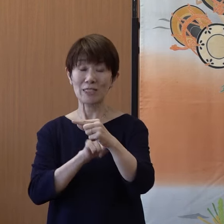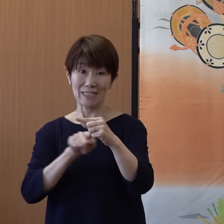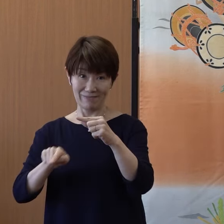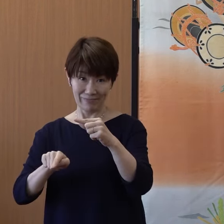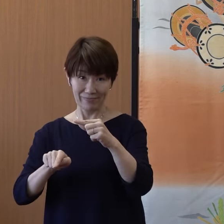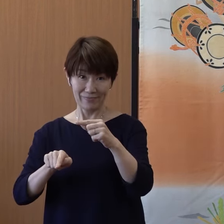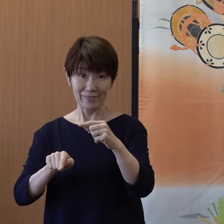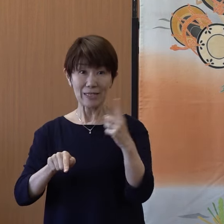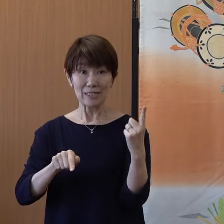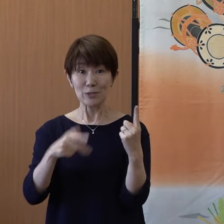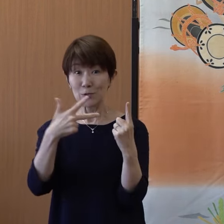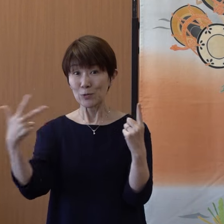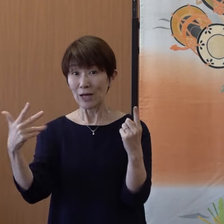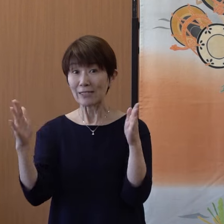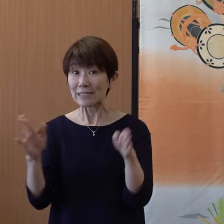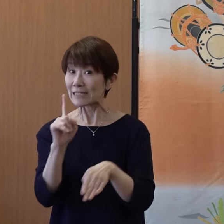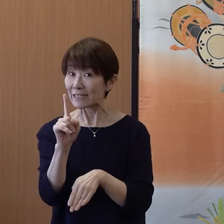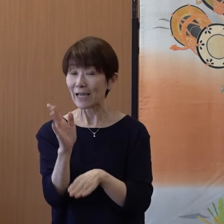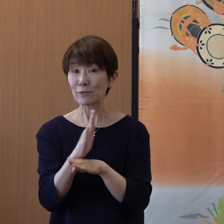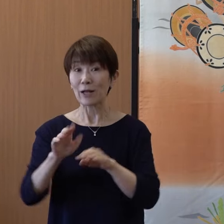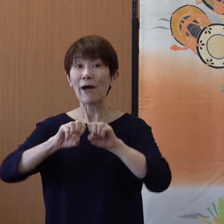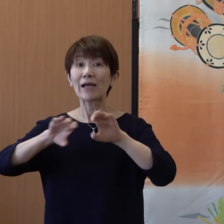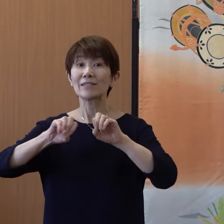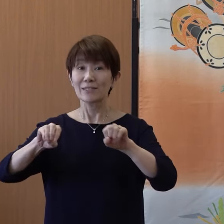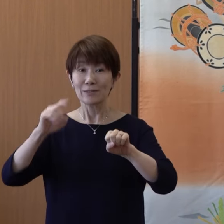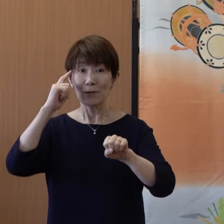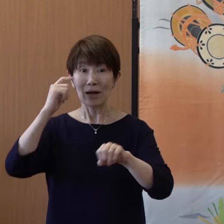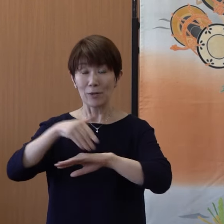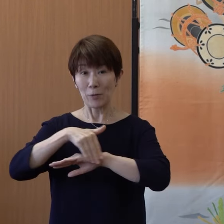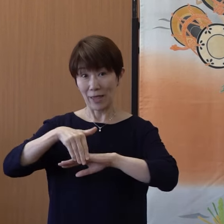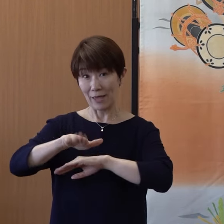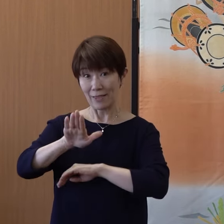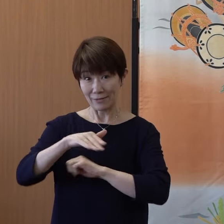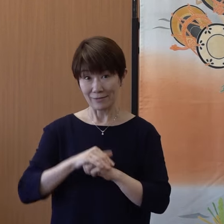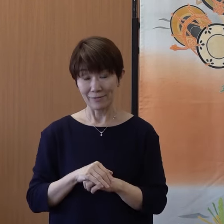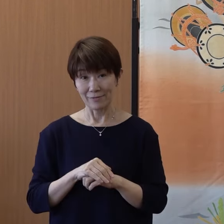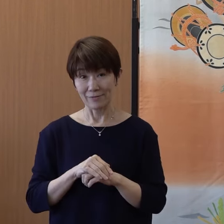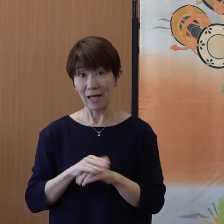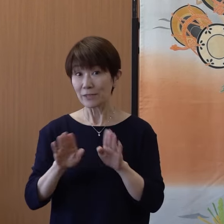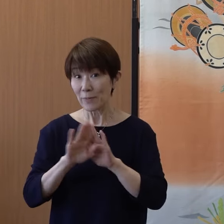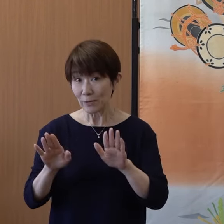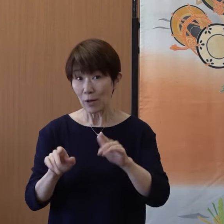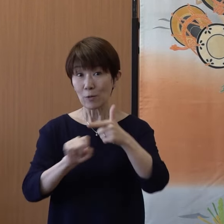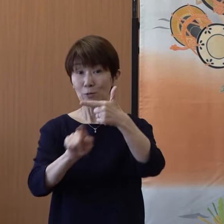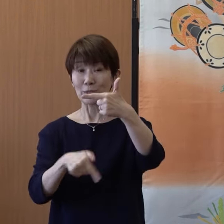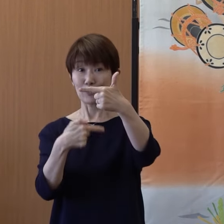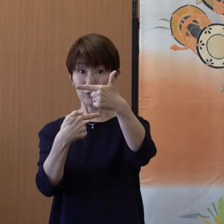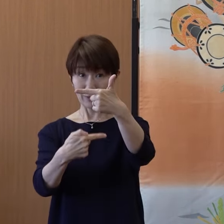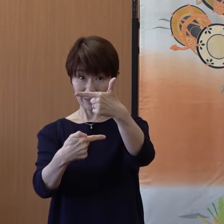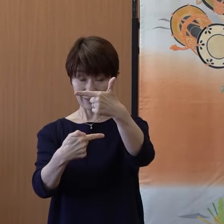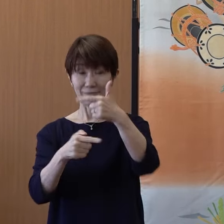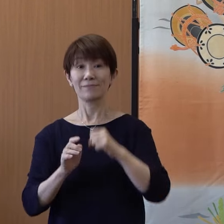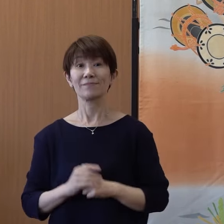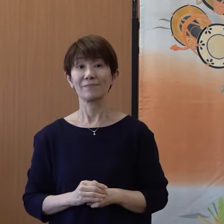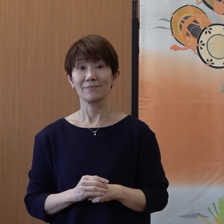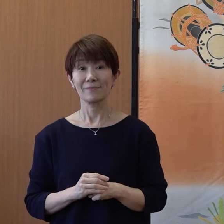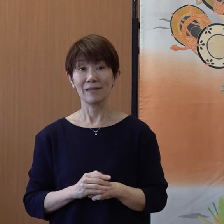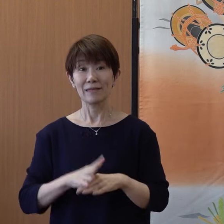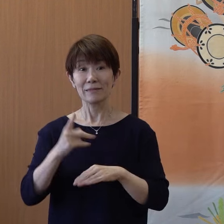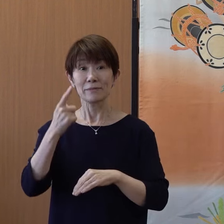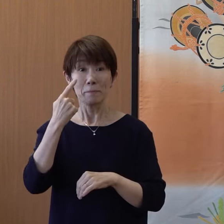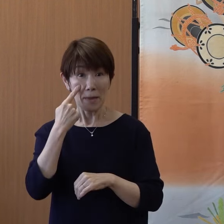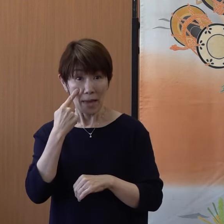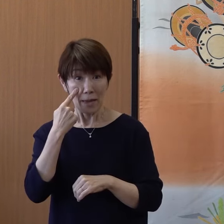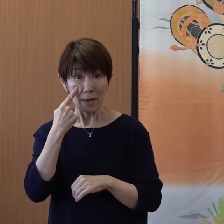度の配信を考えています。開始は6月1日とし、初回は金